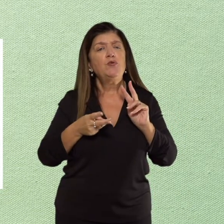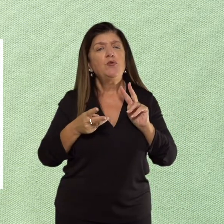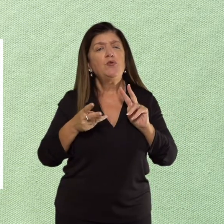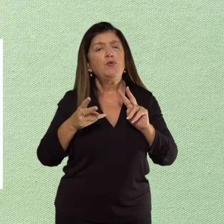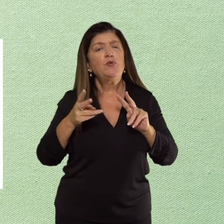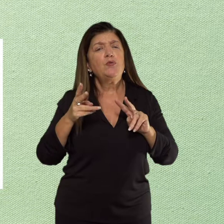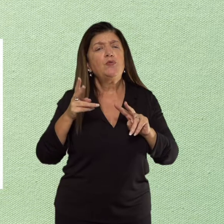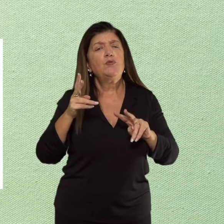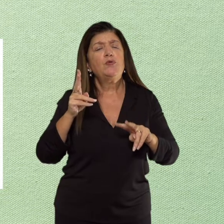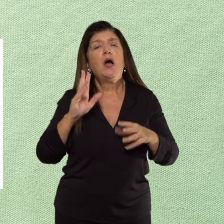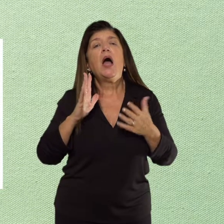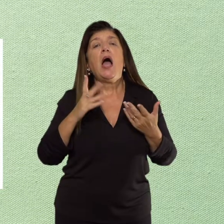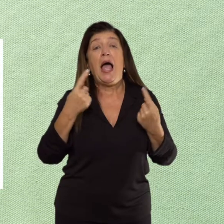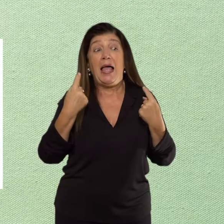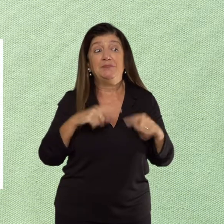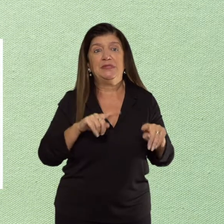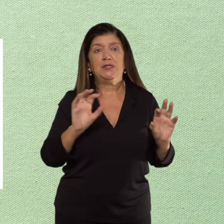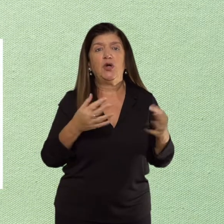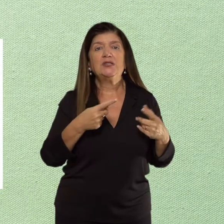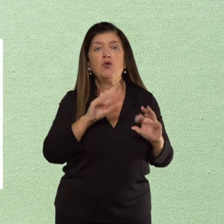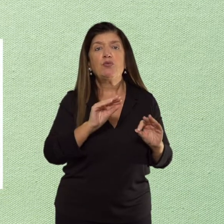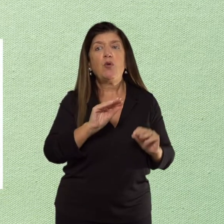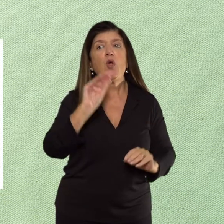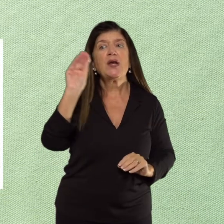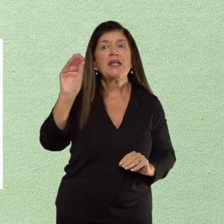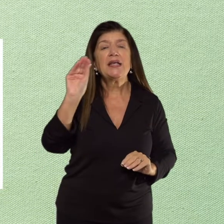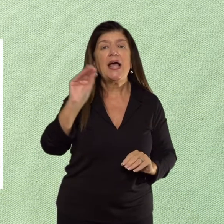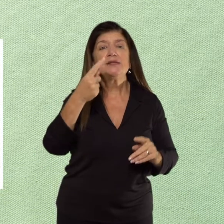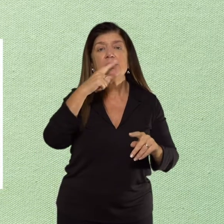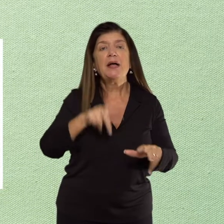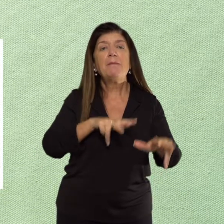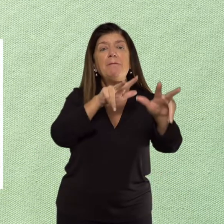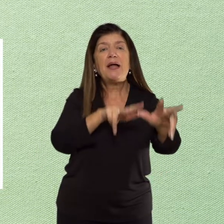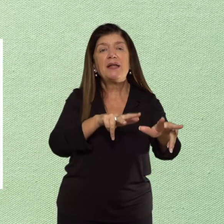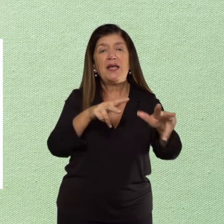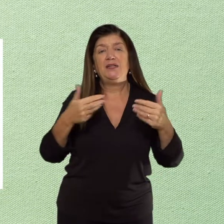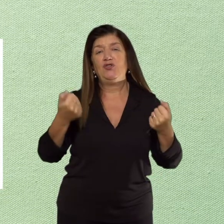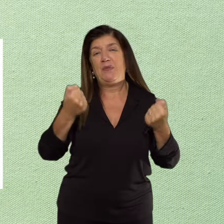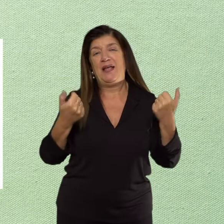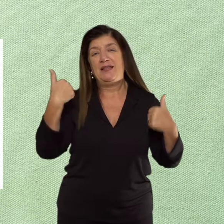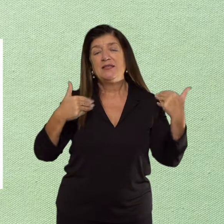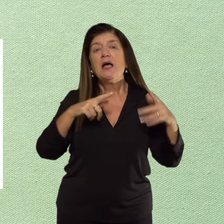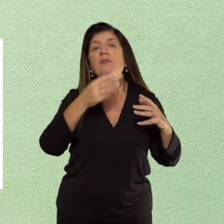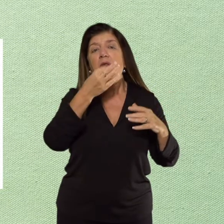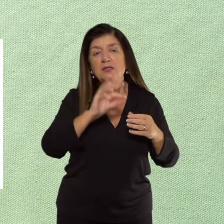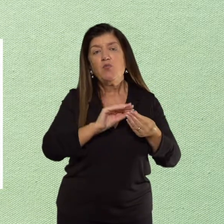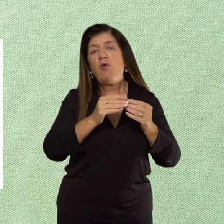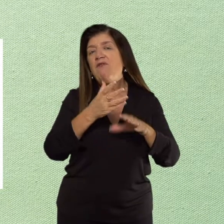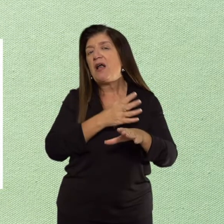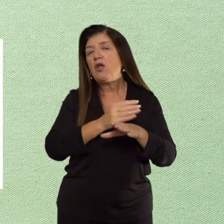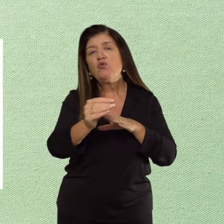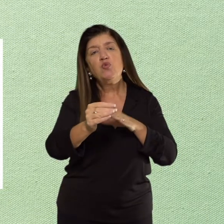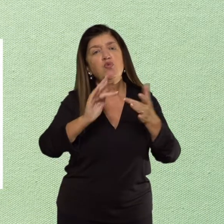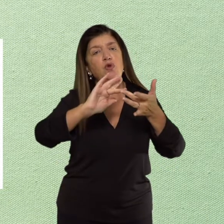richiesta del parcheggio, lo stallo per disabili si può fare tutto in via telematica. Bene, ottimo. Però chi necessita